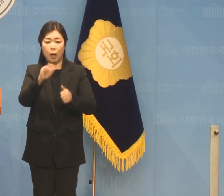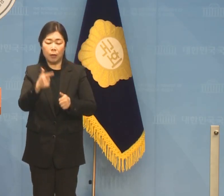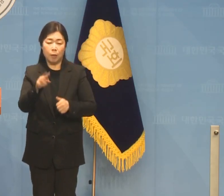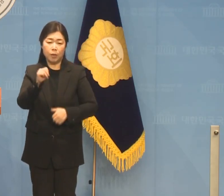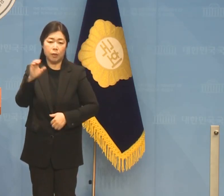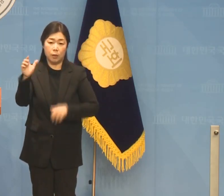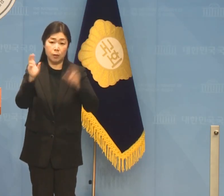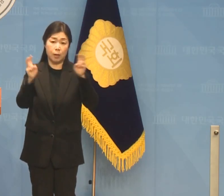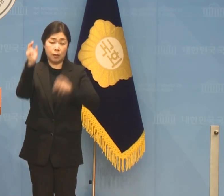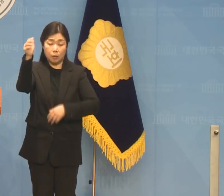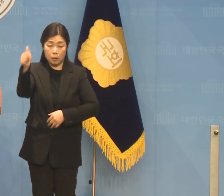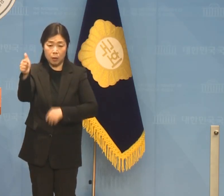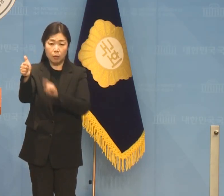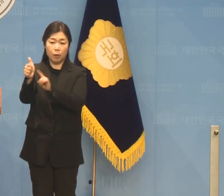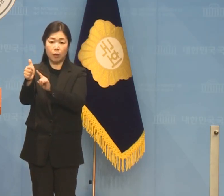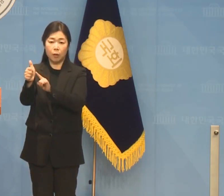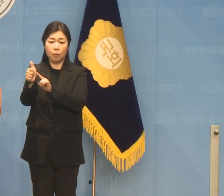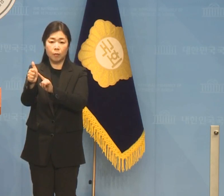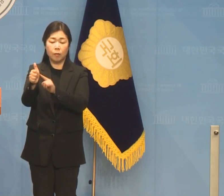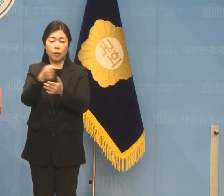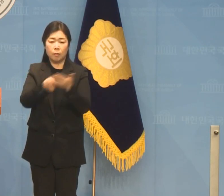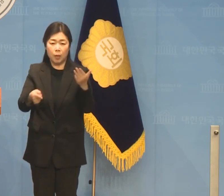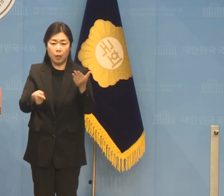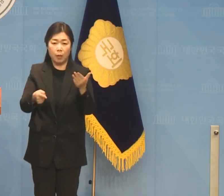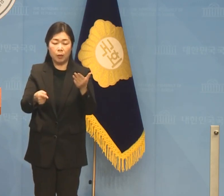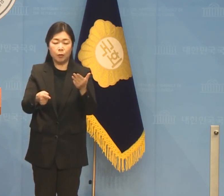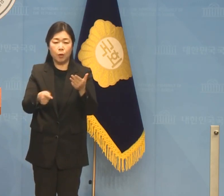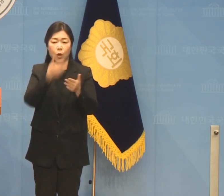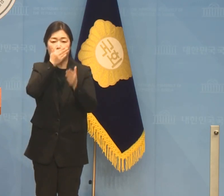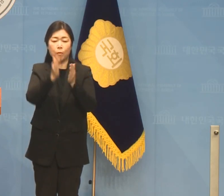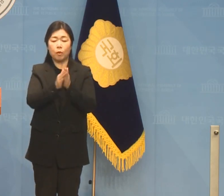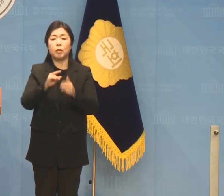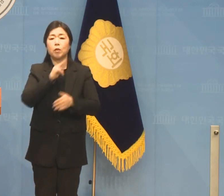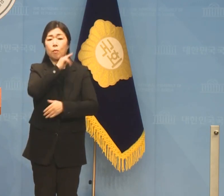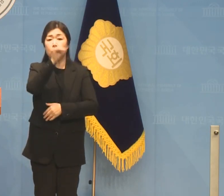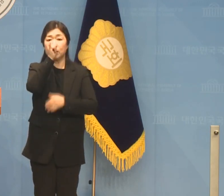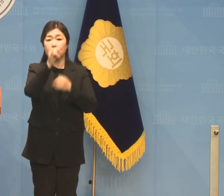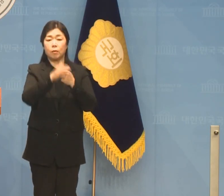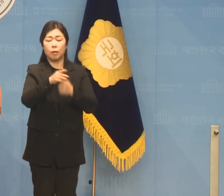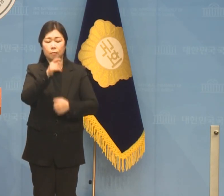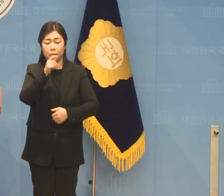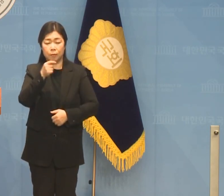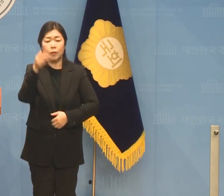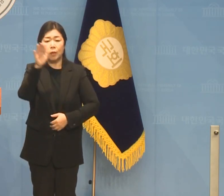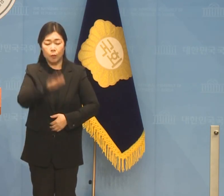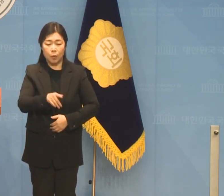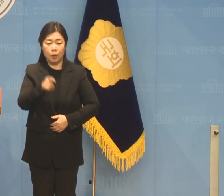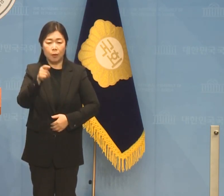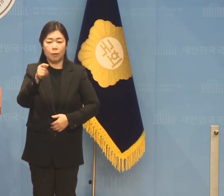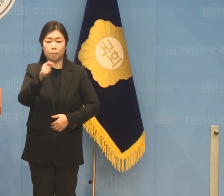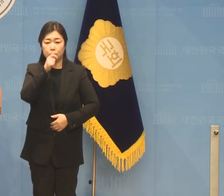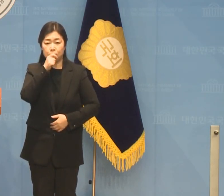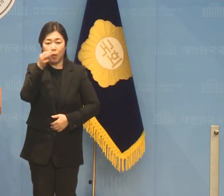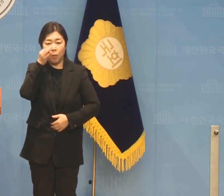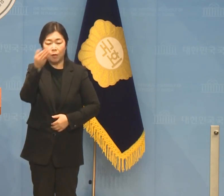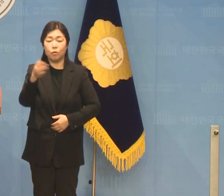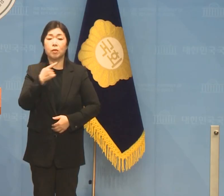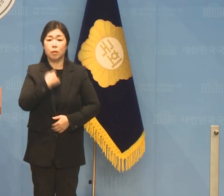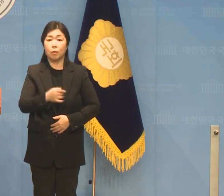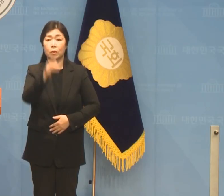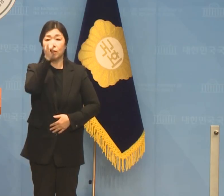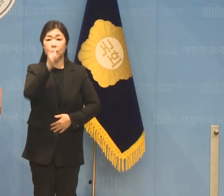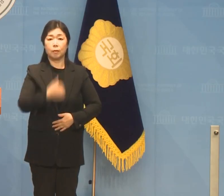MBC 사장에게 배임 수재, 공범 혐의가 있음에도 눈 감아준 전력이 드러난 바